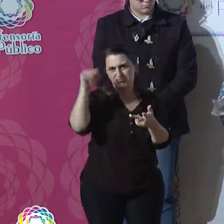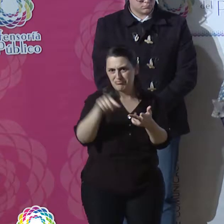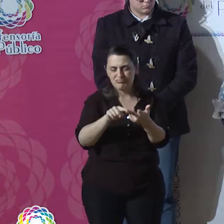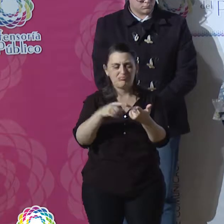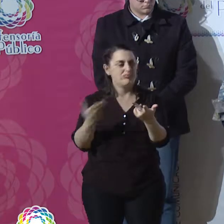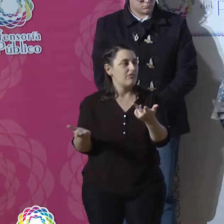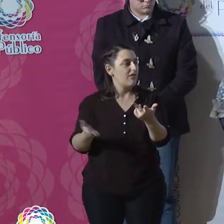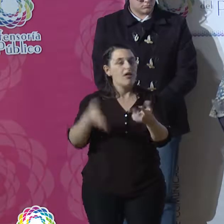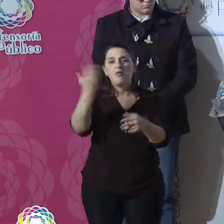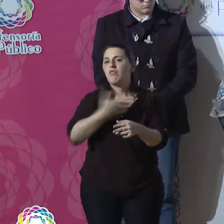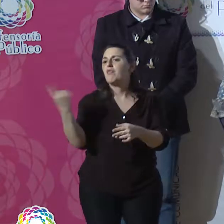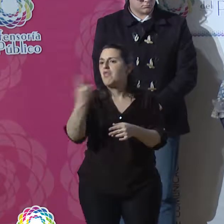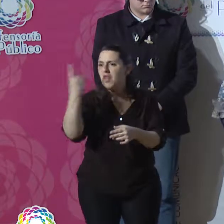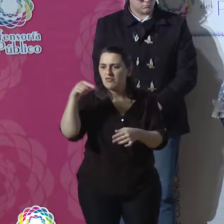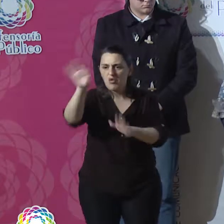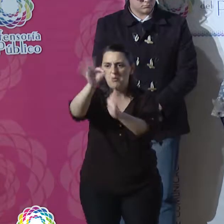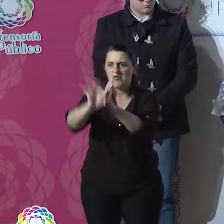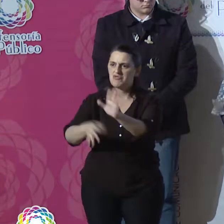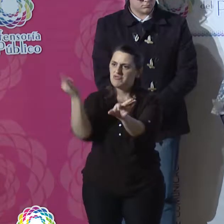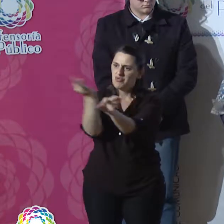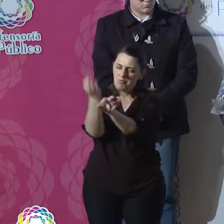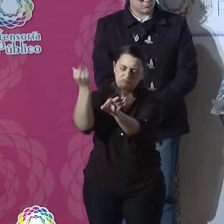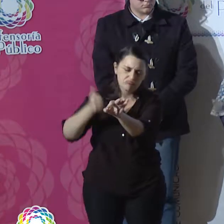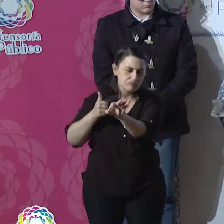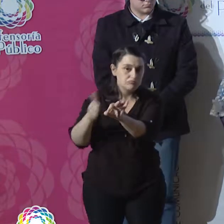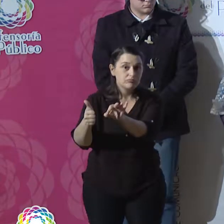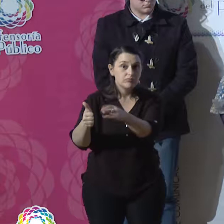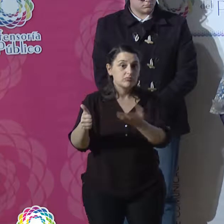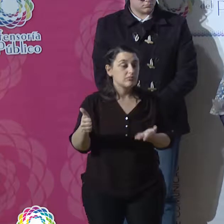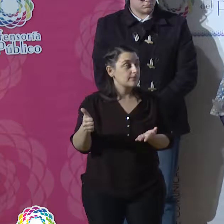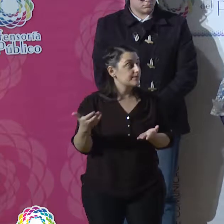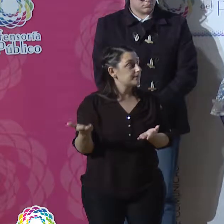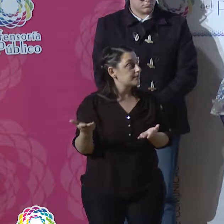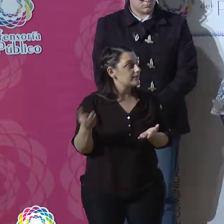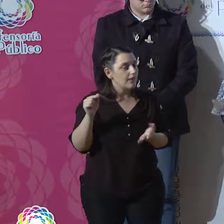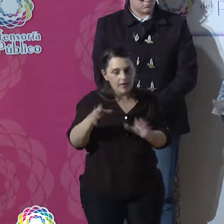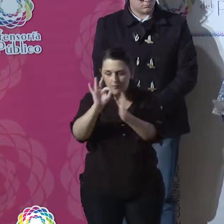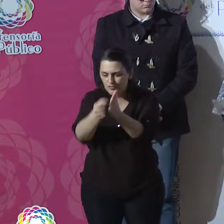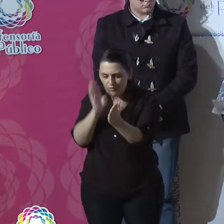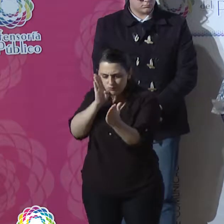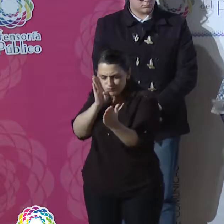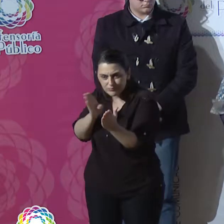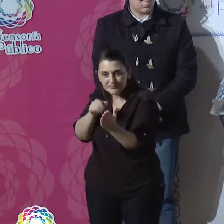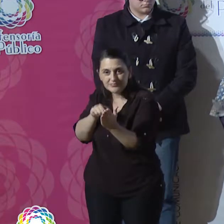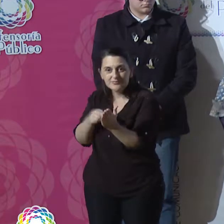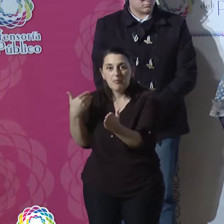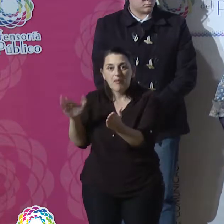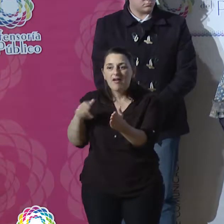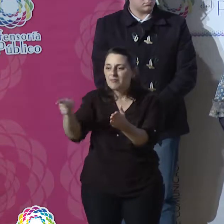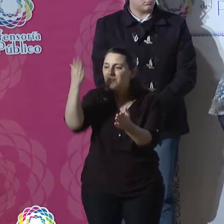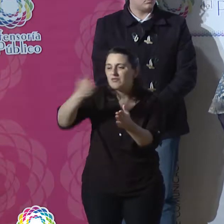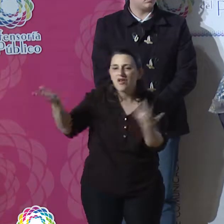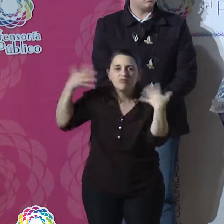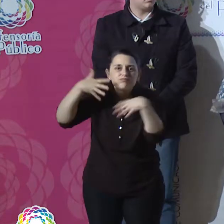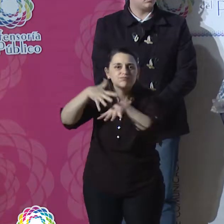a los directivos con un proyecto escuela dedicado enteramente a la inclusión y la promoción